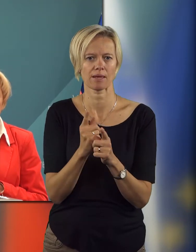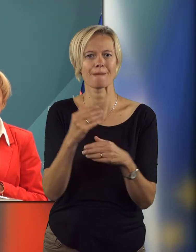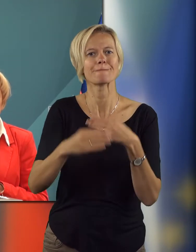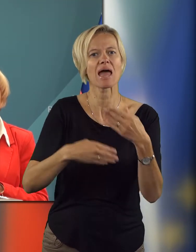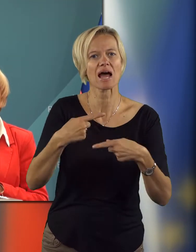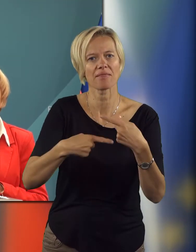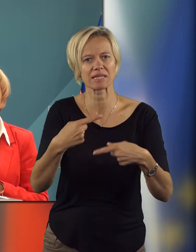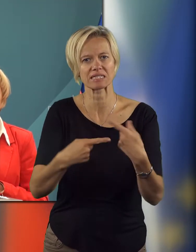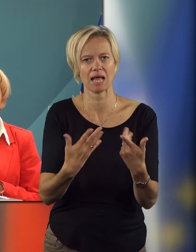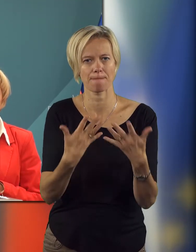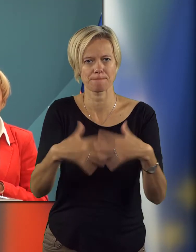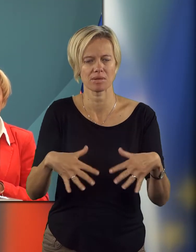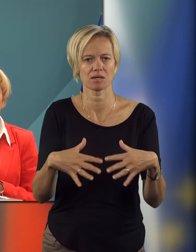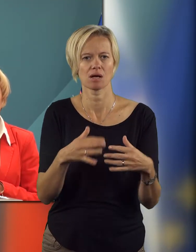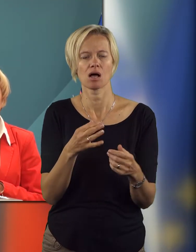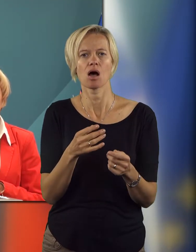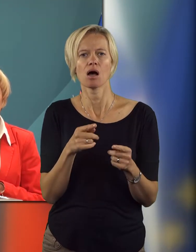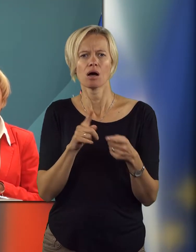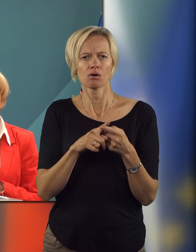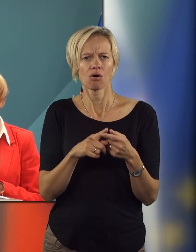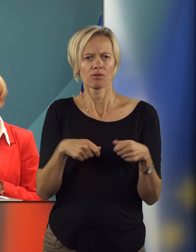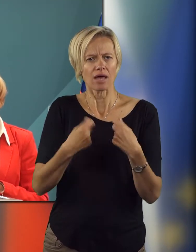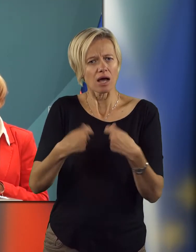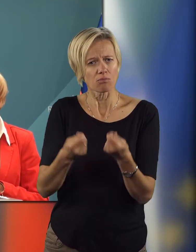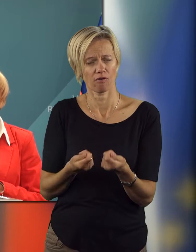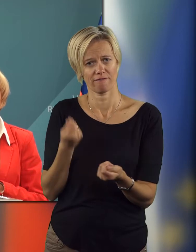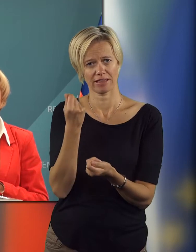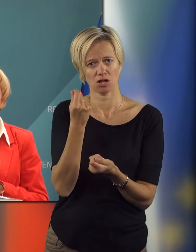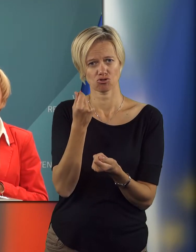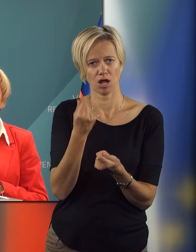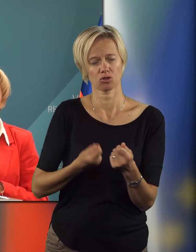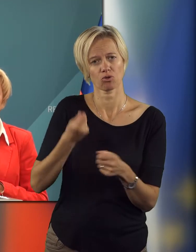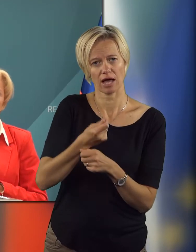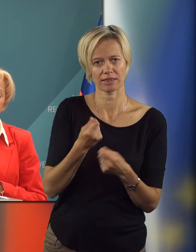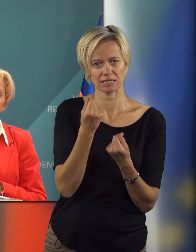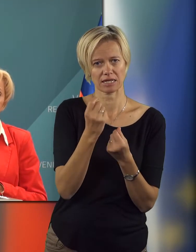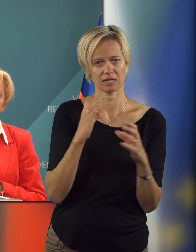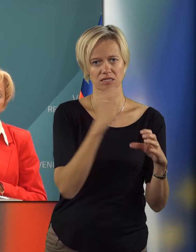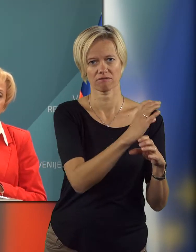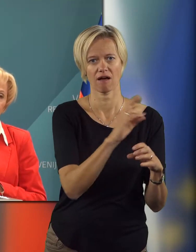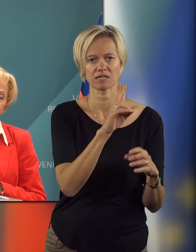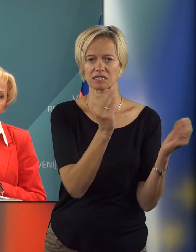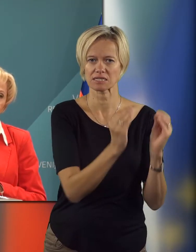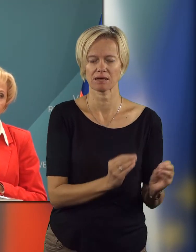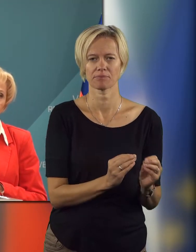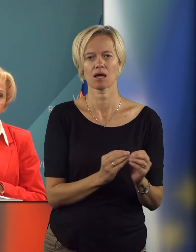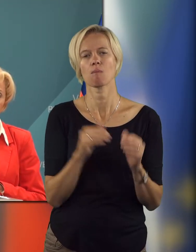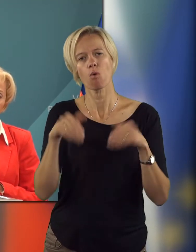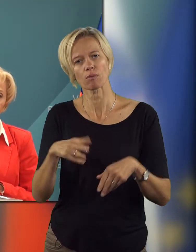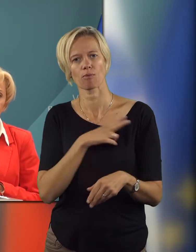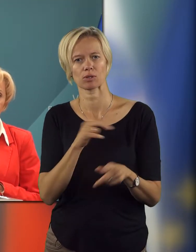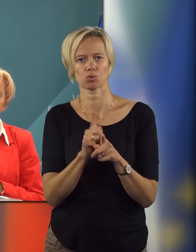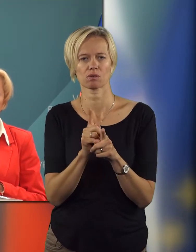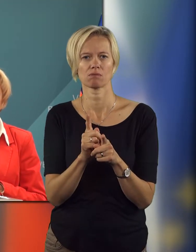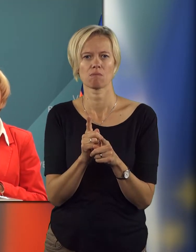in mehanizem, da ko dajemo, bi rekla, ta dodatna finančna sredstva v sistem, da